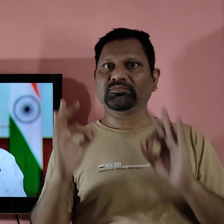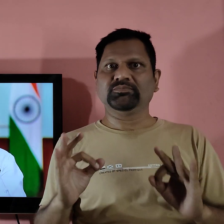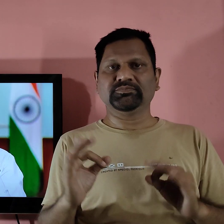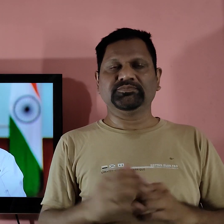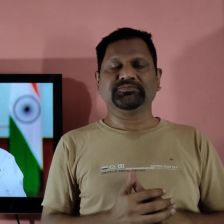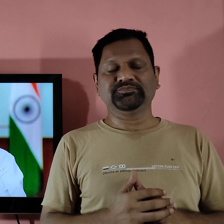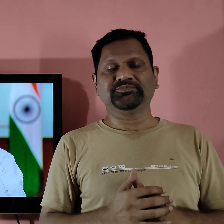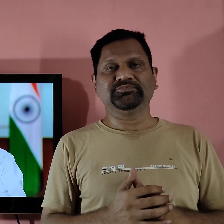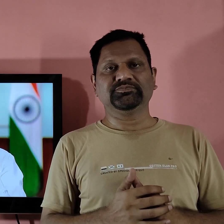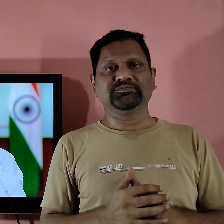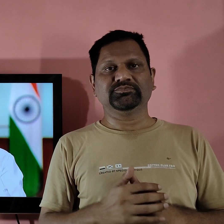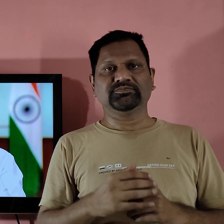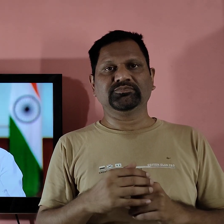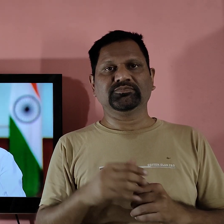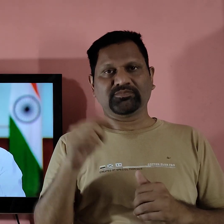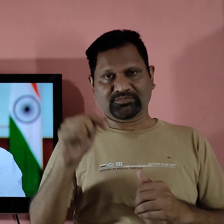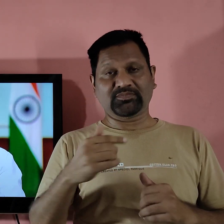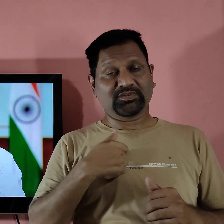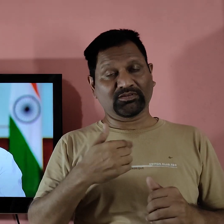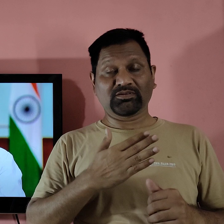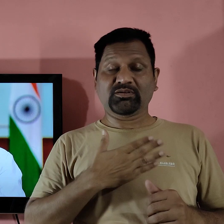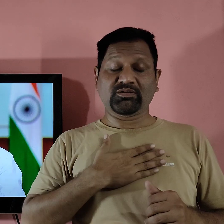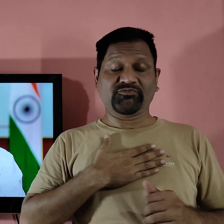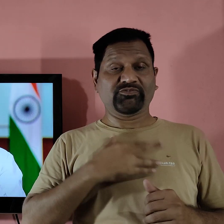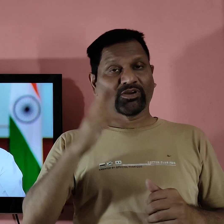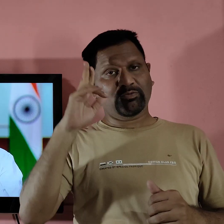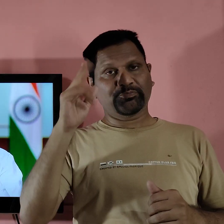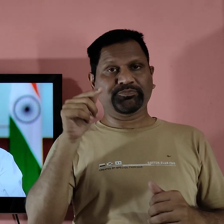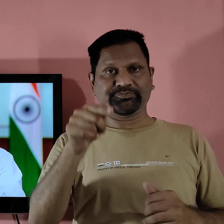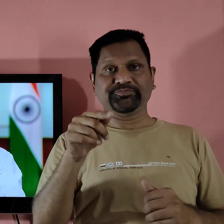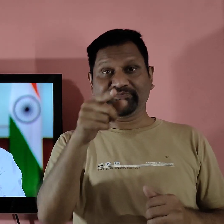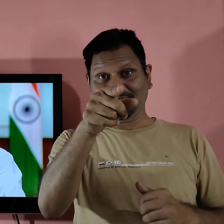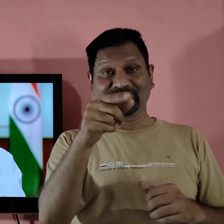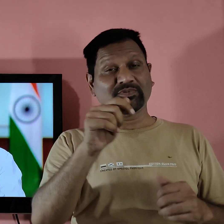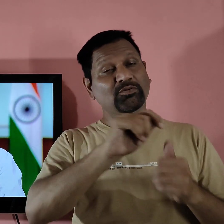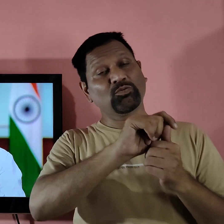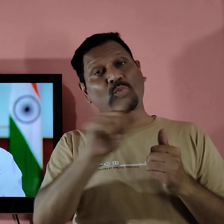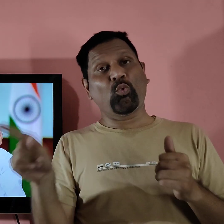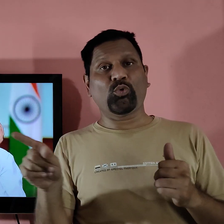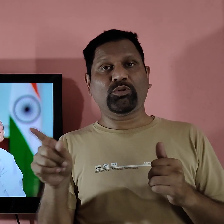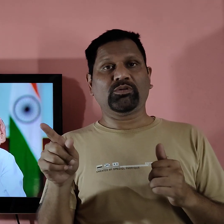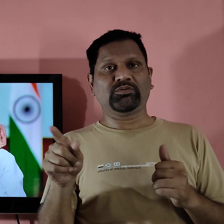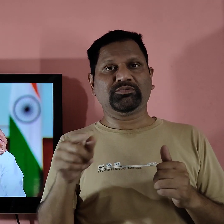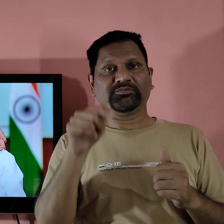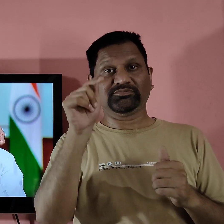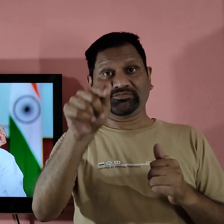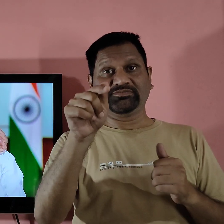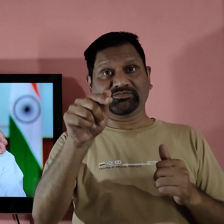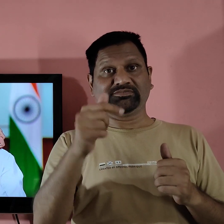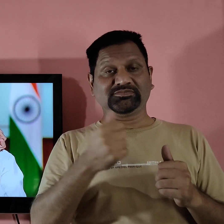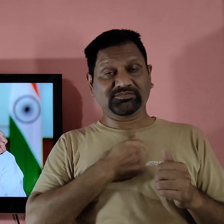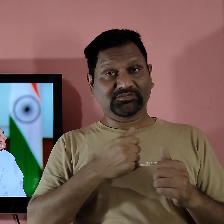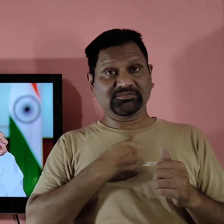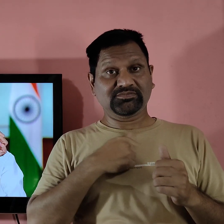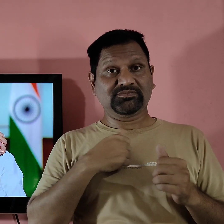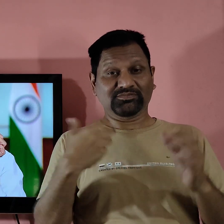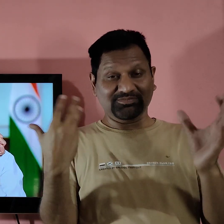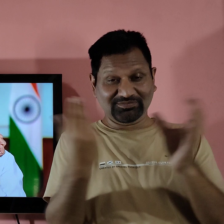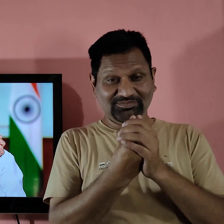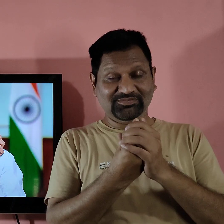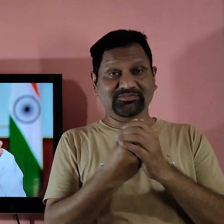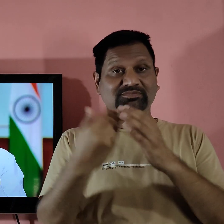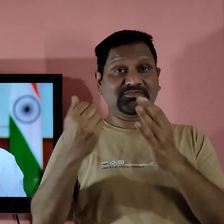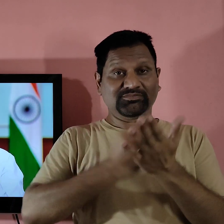तैयार किया है। मुझे विश्वास है कि आप सभी अपनी सामूहिक कोशिशों